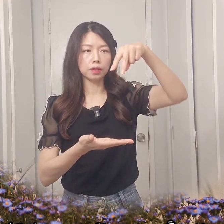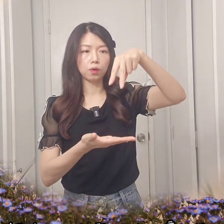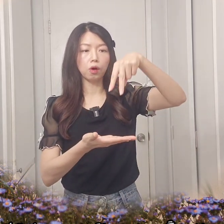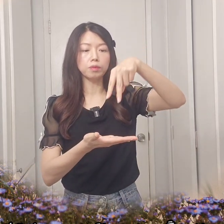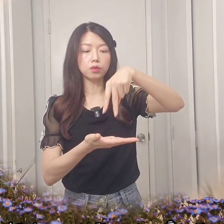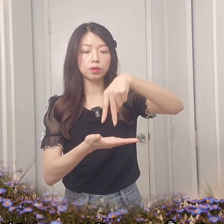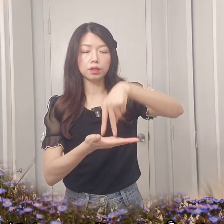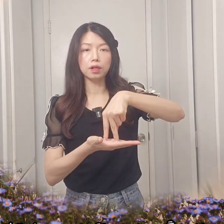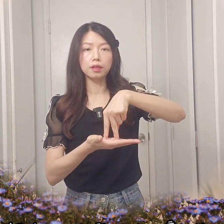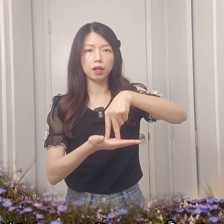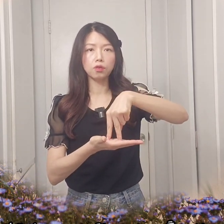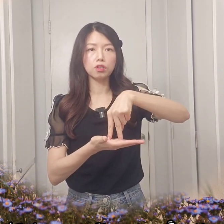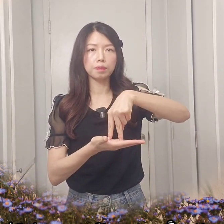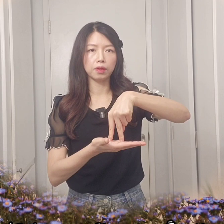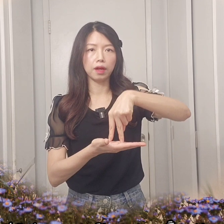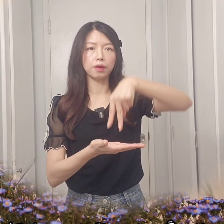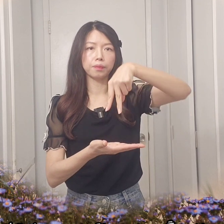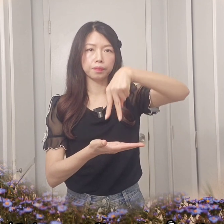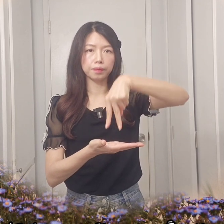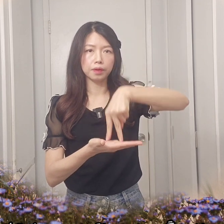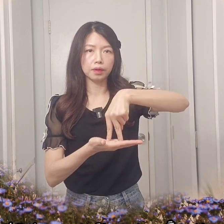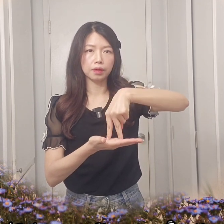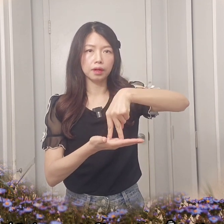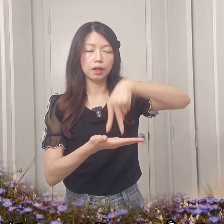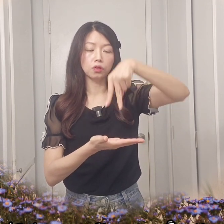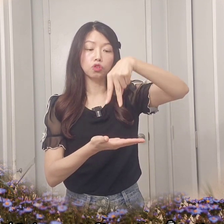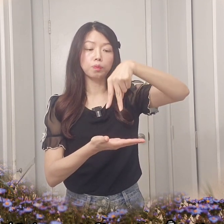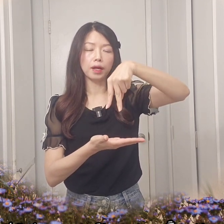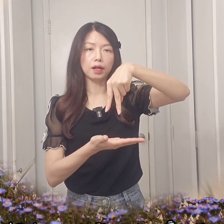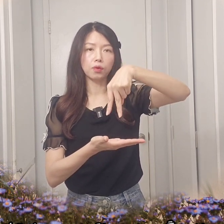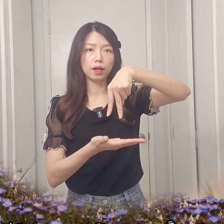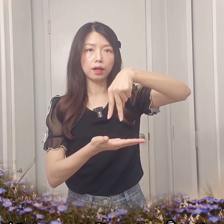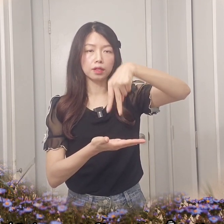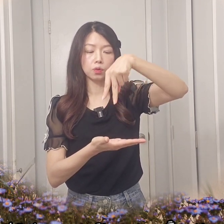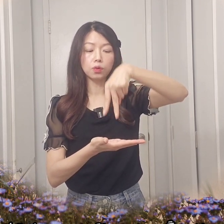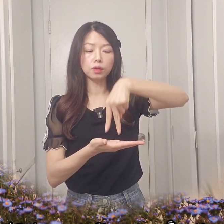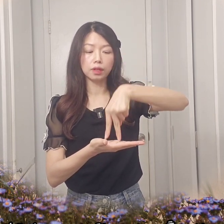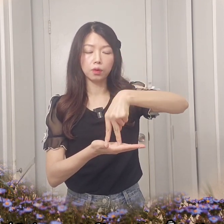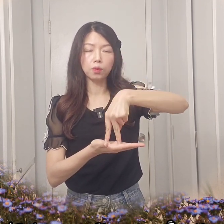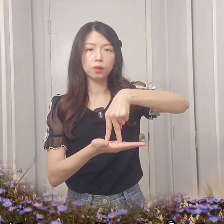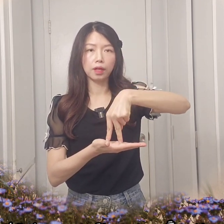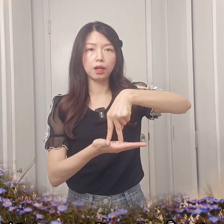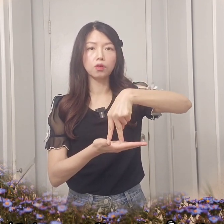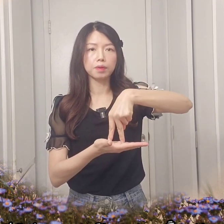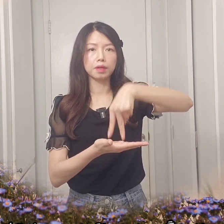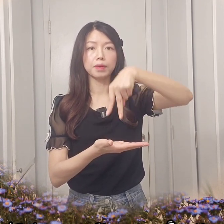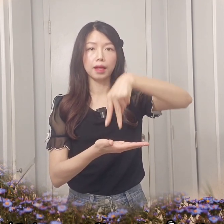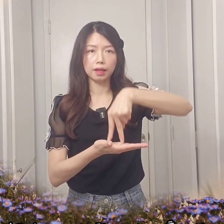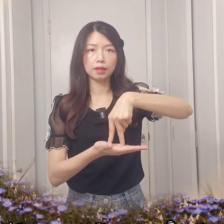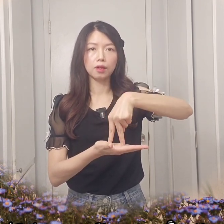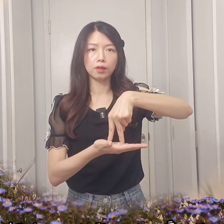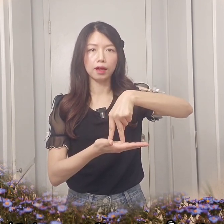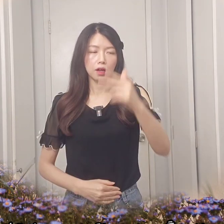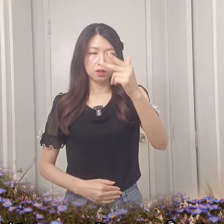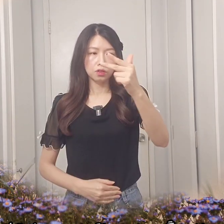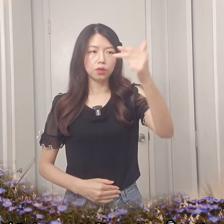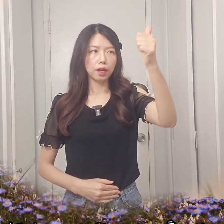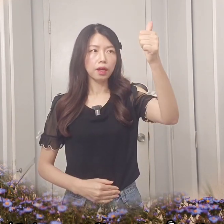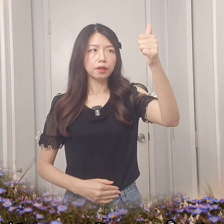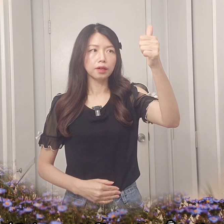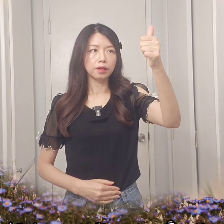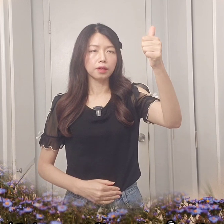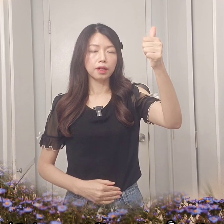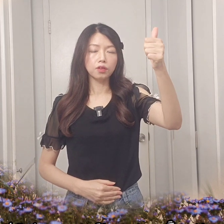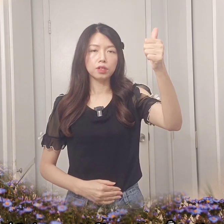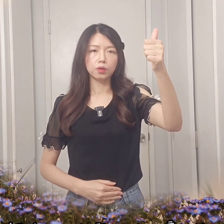해주시고 그대로 검지중지를 내려주시면 돼요. 두 발이라고 생각하시고 그대로 내려주시면 됩니다. 서다.